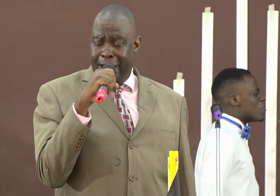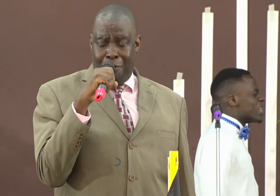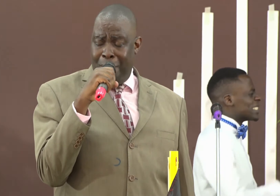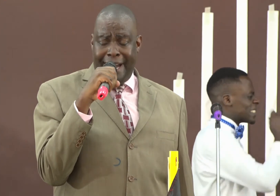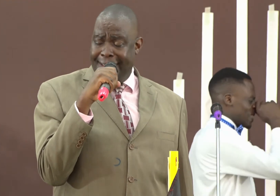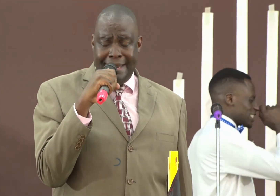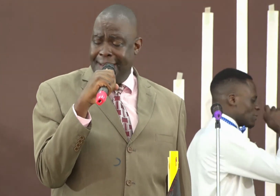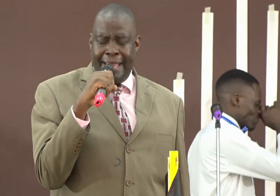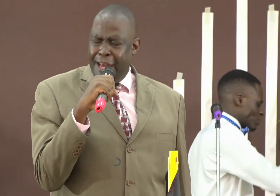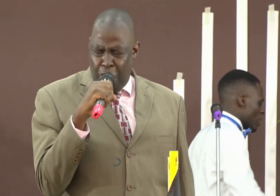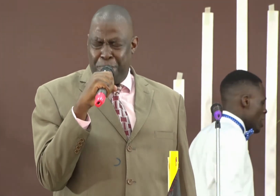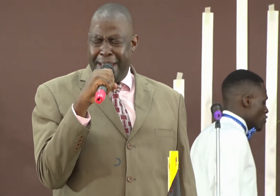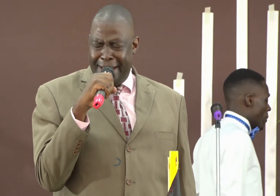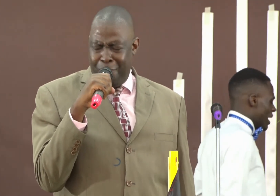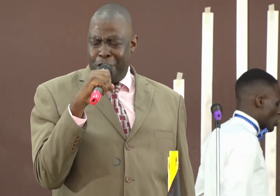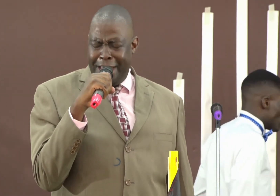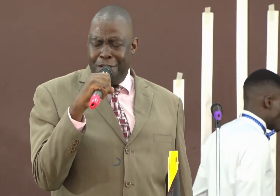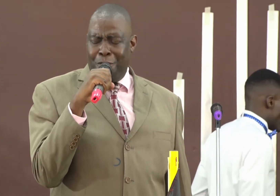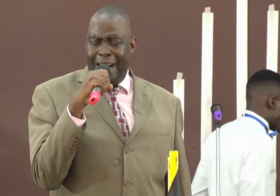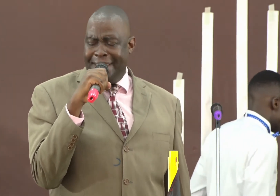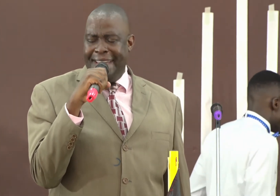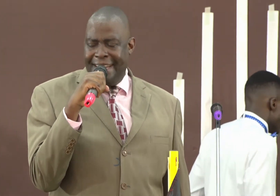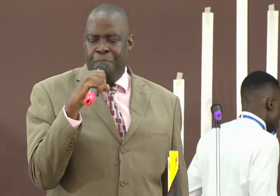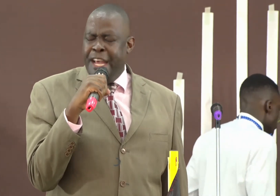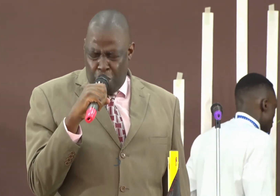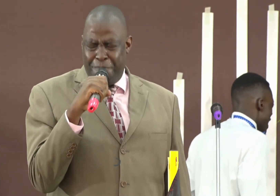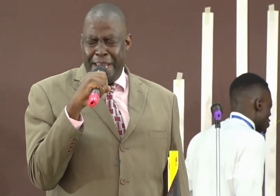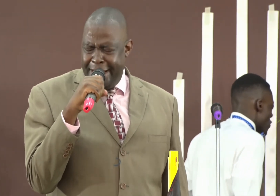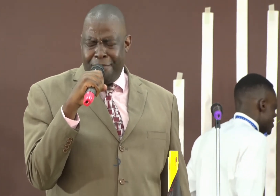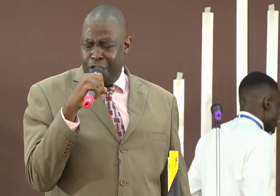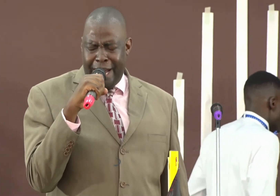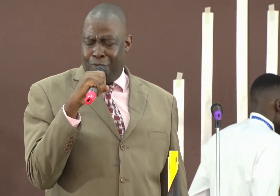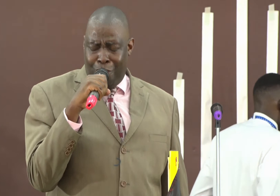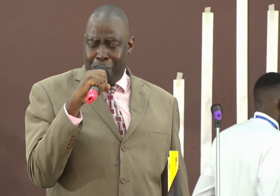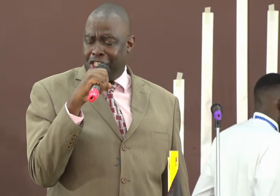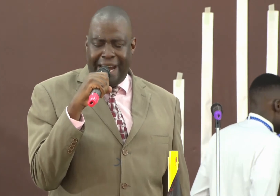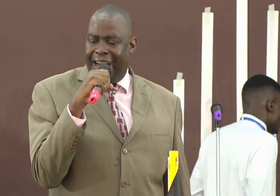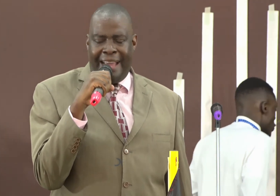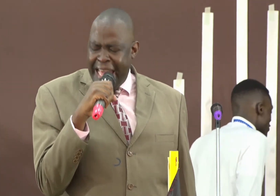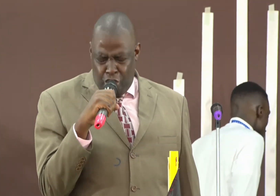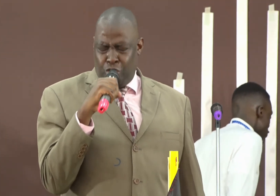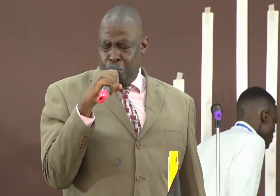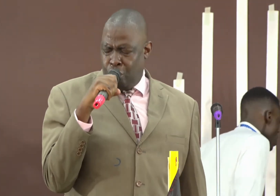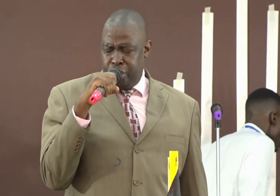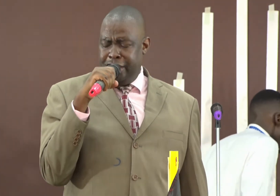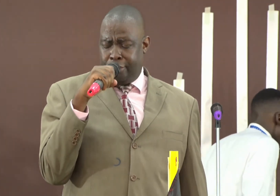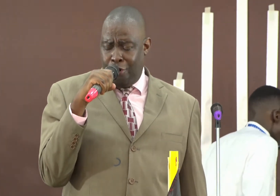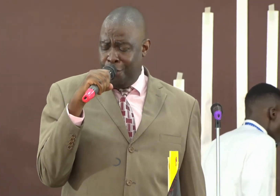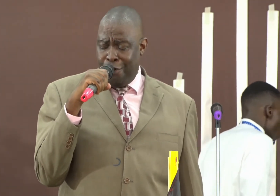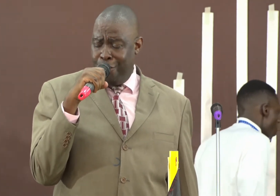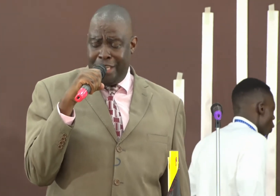ombere munabu wange ombere mulugendo lwange ombere bonakolucha